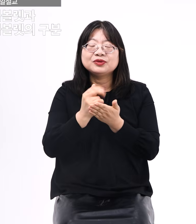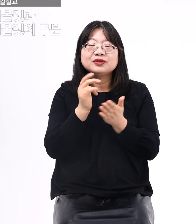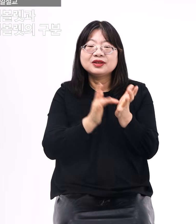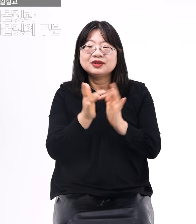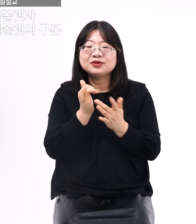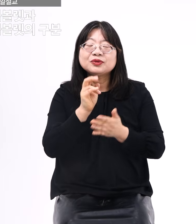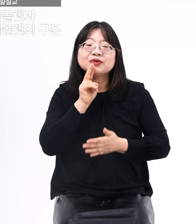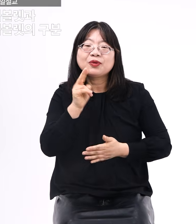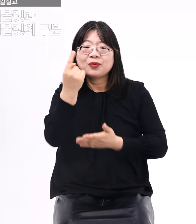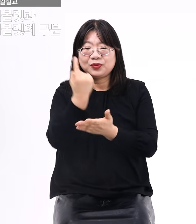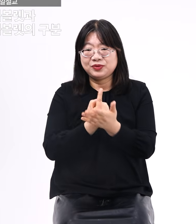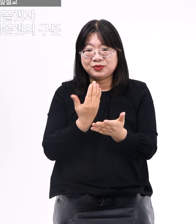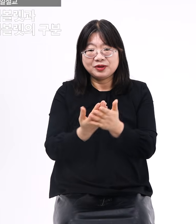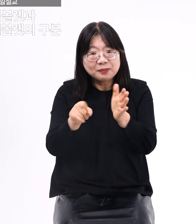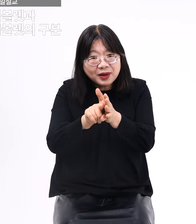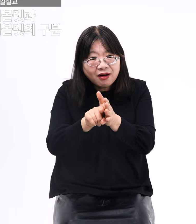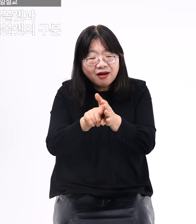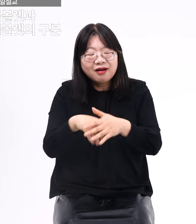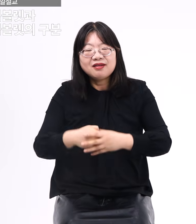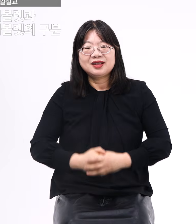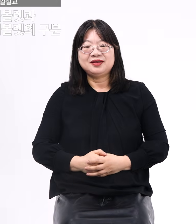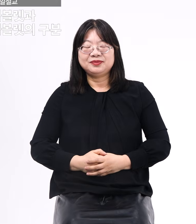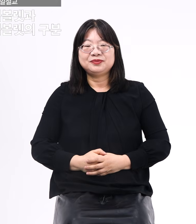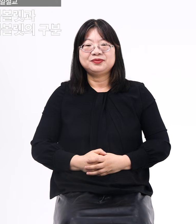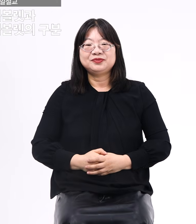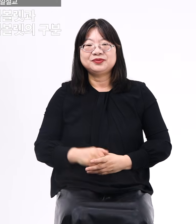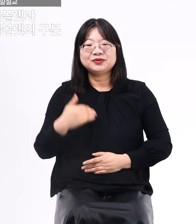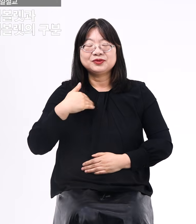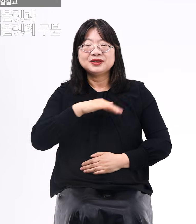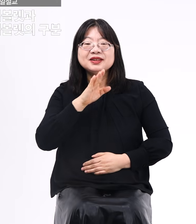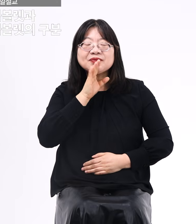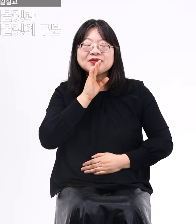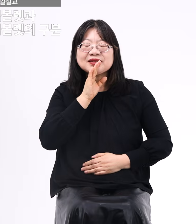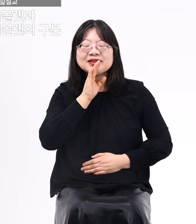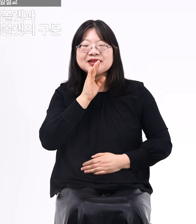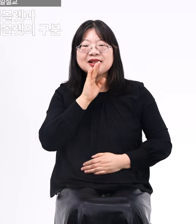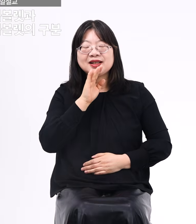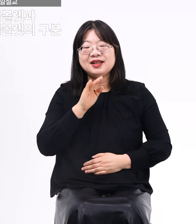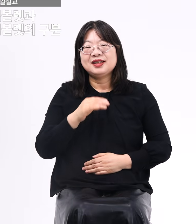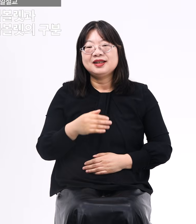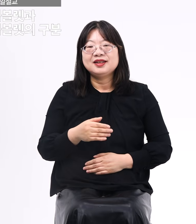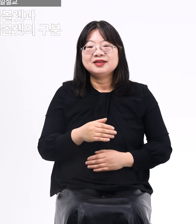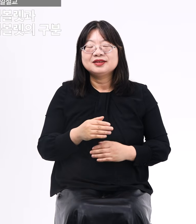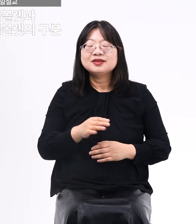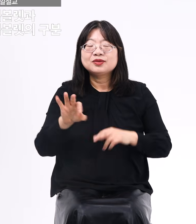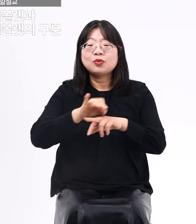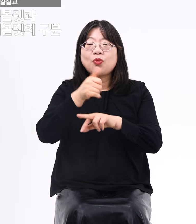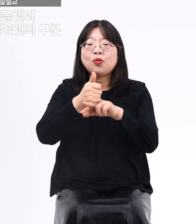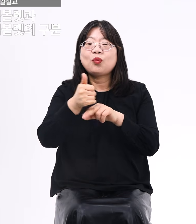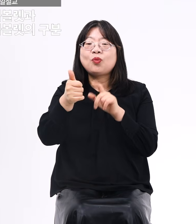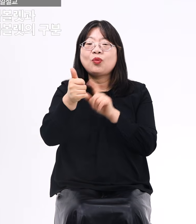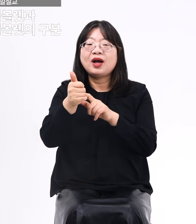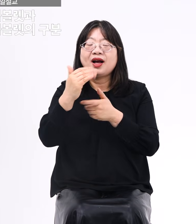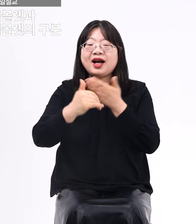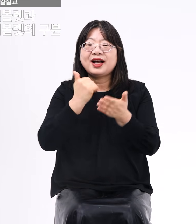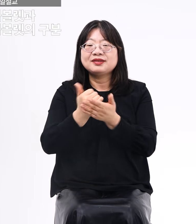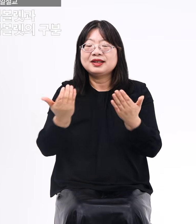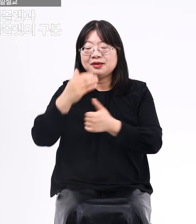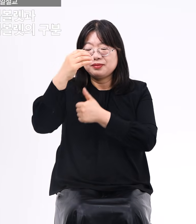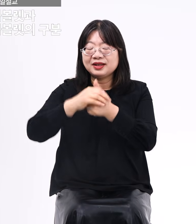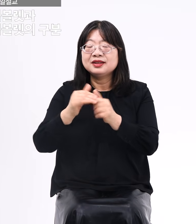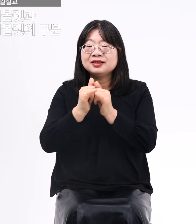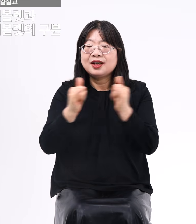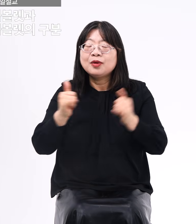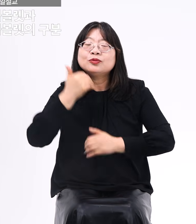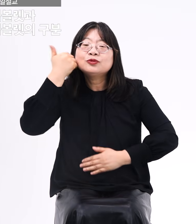오시옵소서. 믿습니까? 그리고 우리 참된 사사, 참된 왕은 예수 그리스도일